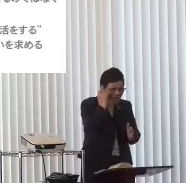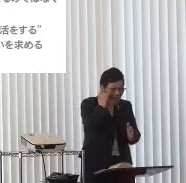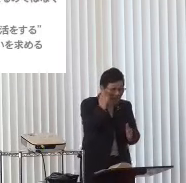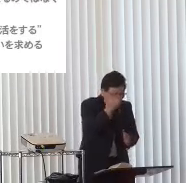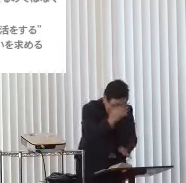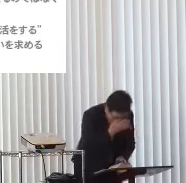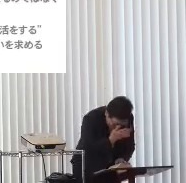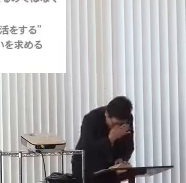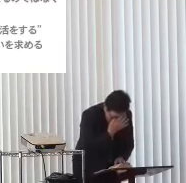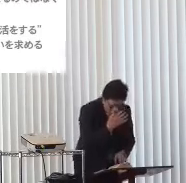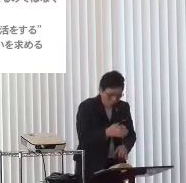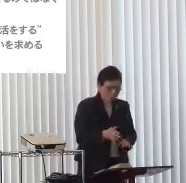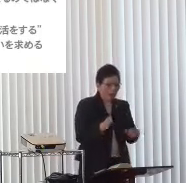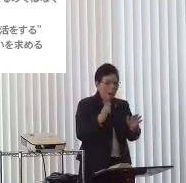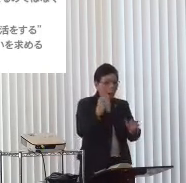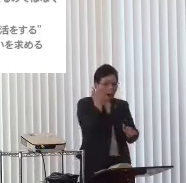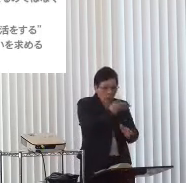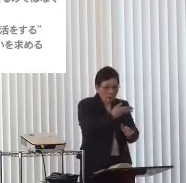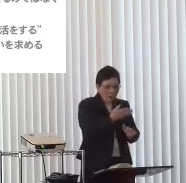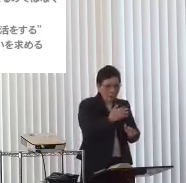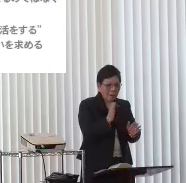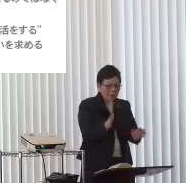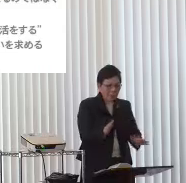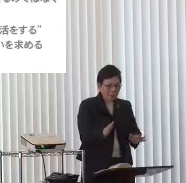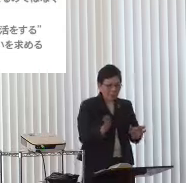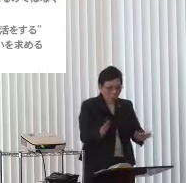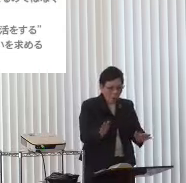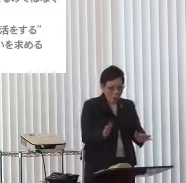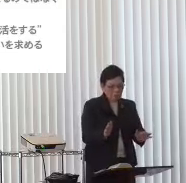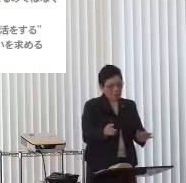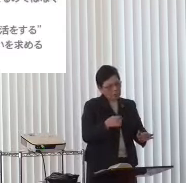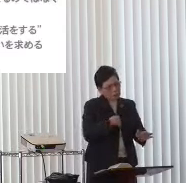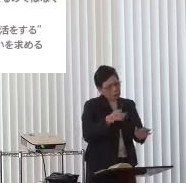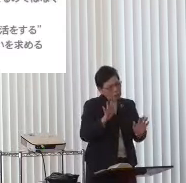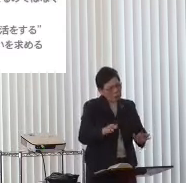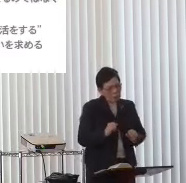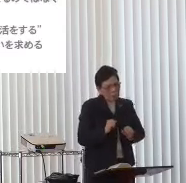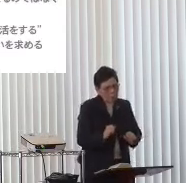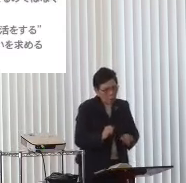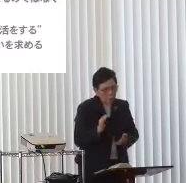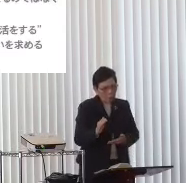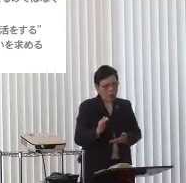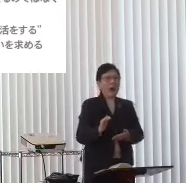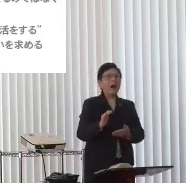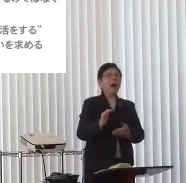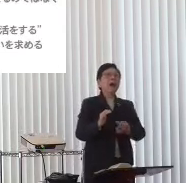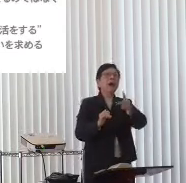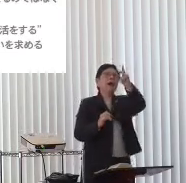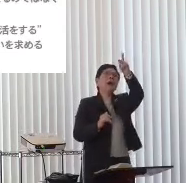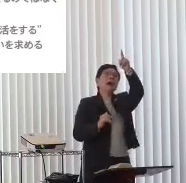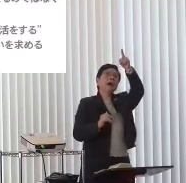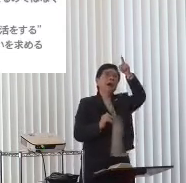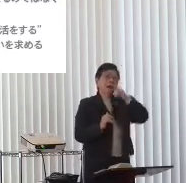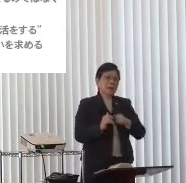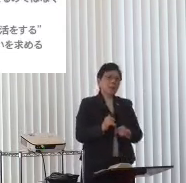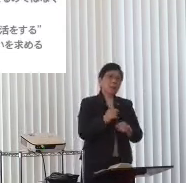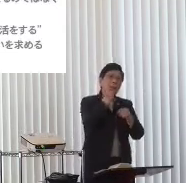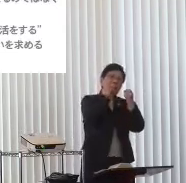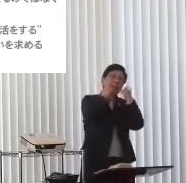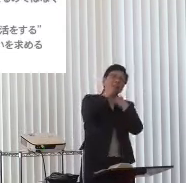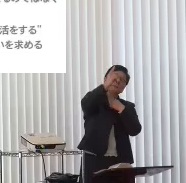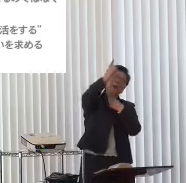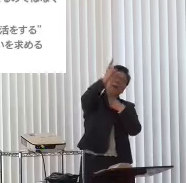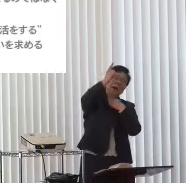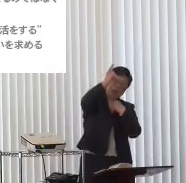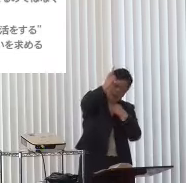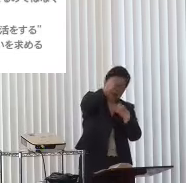時々なんかこんなことしたら神様は悲しまれるんじゃないかなと思うことはあるいはあるかもしれません。神様を悲しませているん